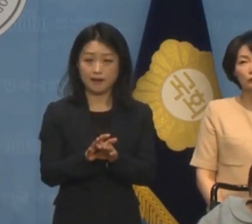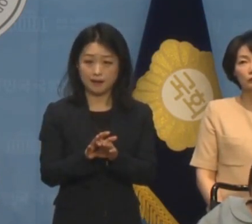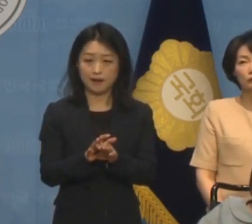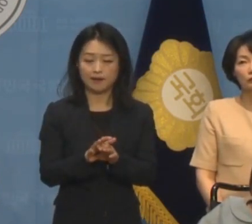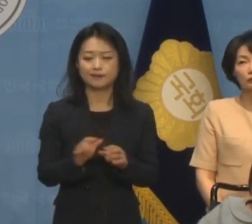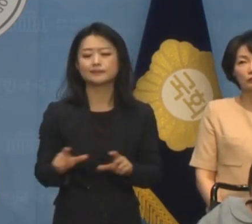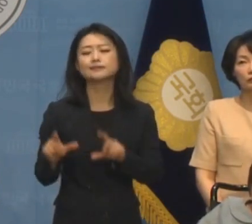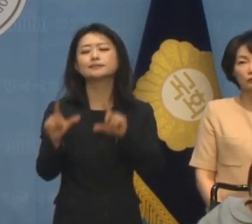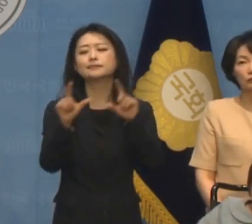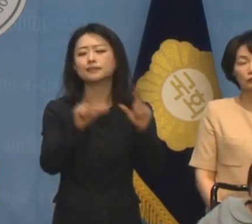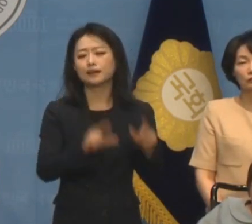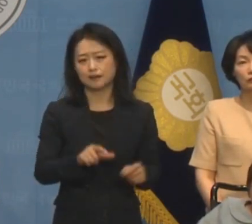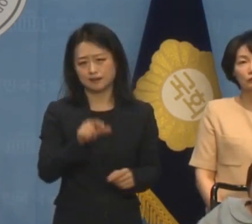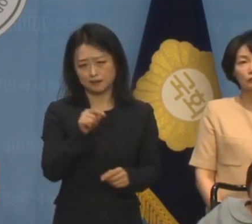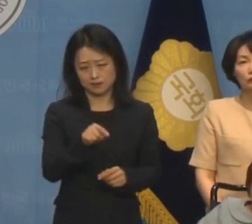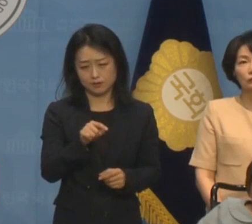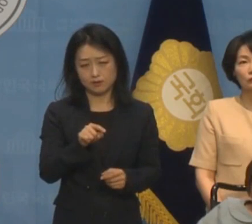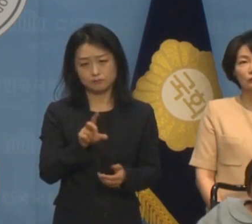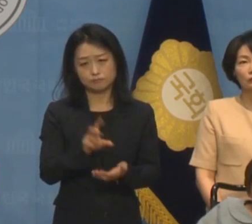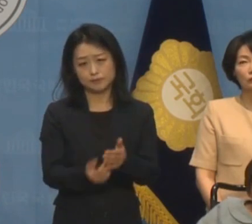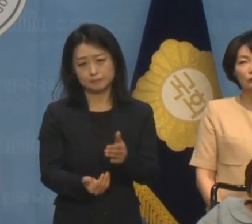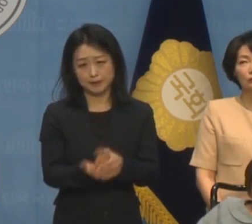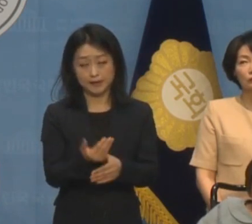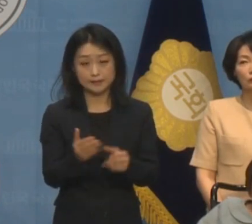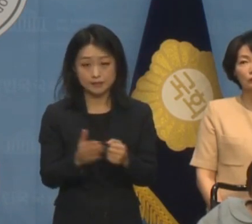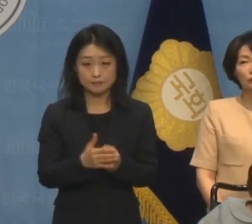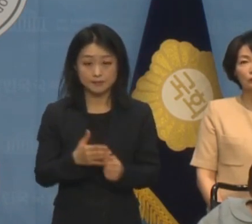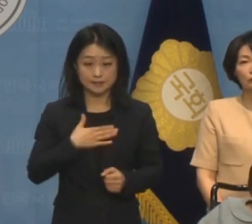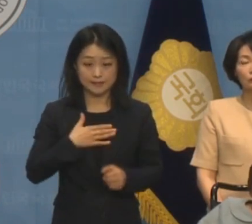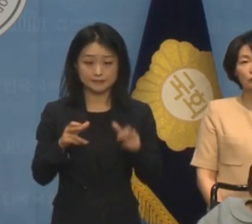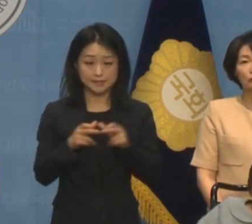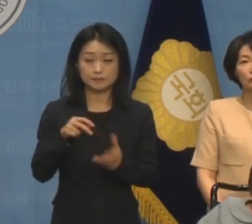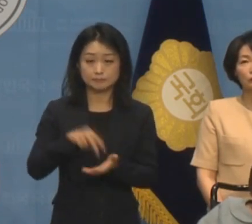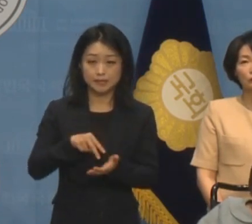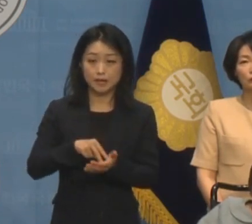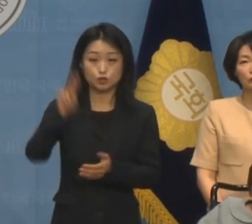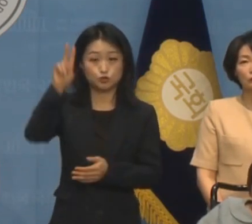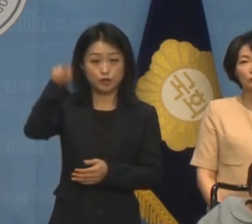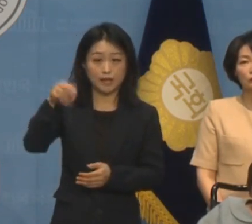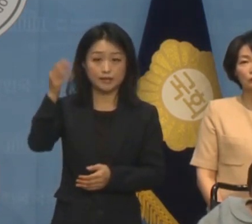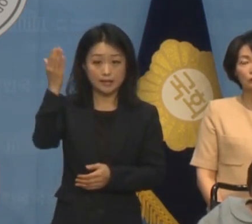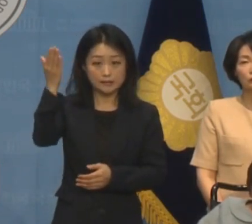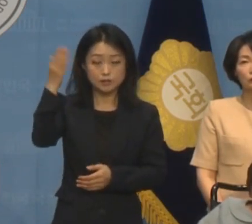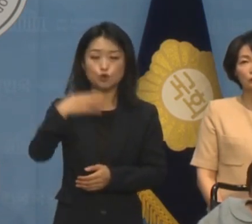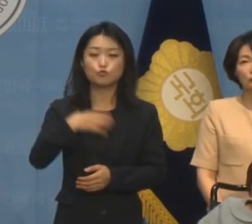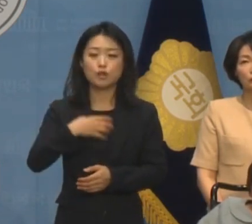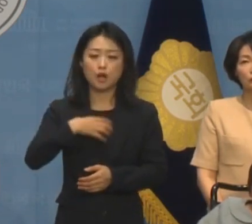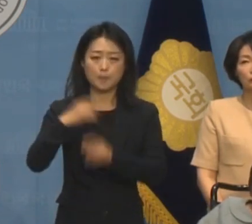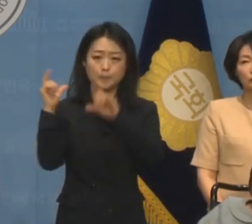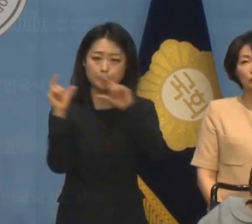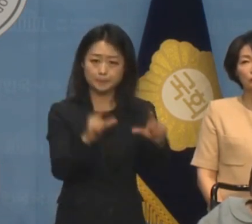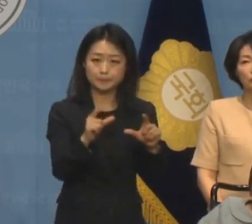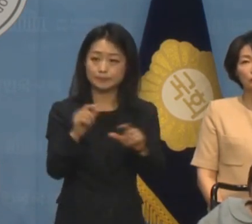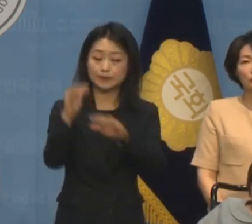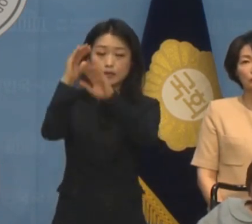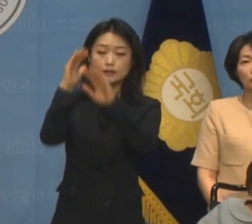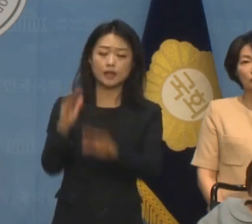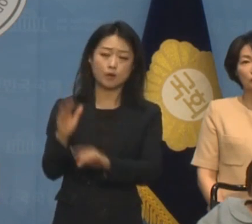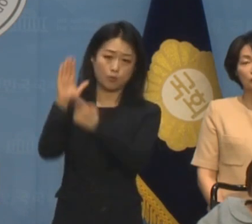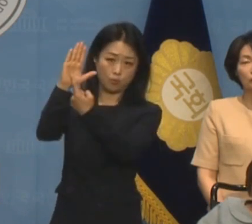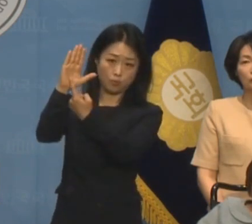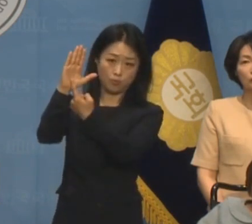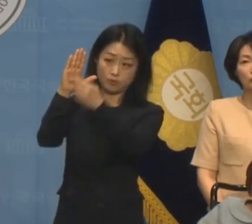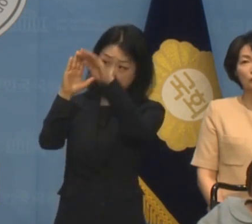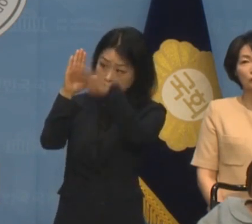만들게 한다고 생각합니다. 그래서 저희는 유엔에서 우려하는 이 성명서가